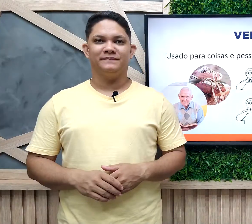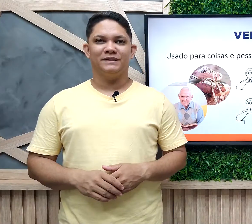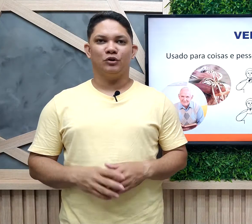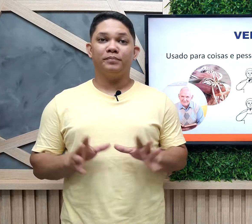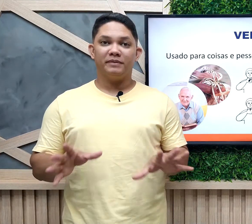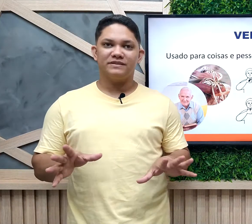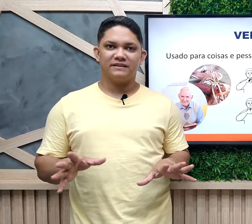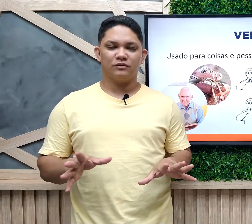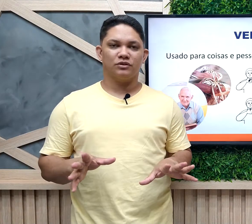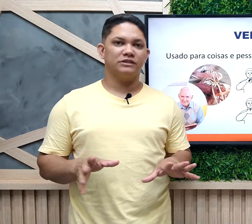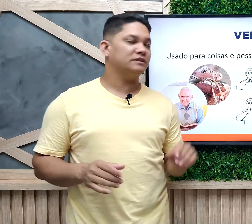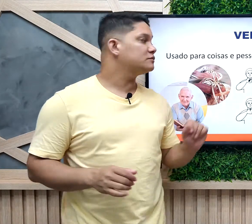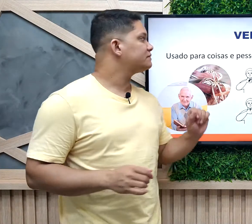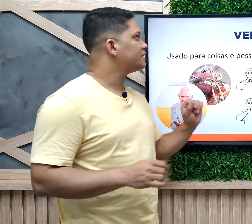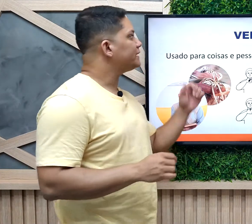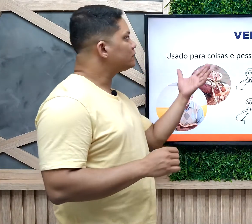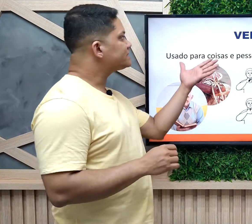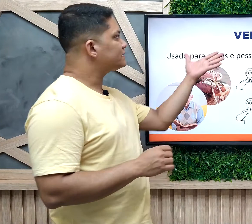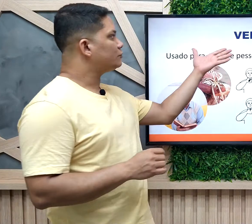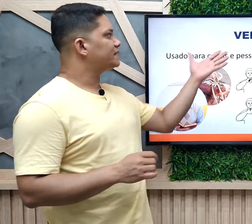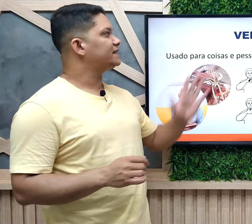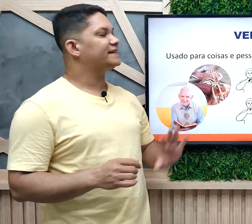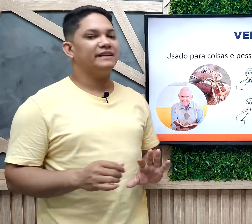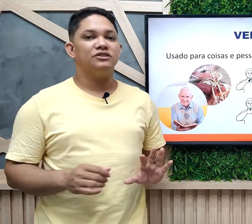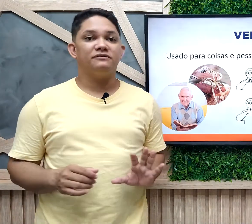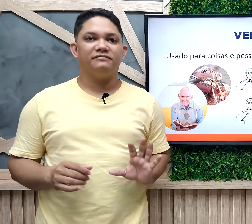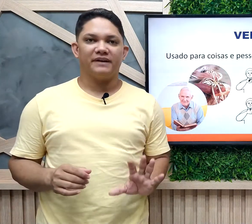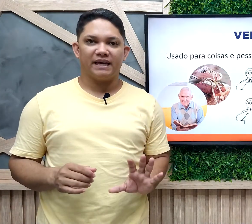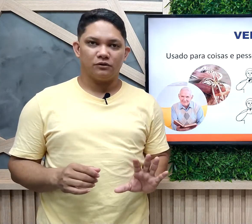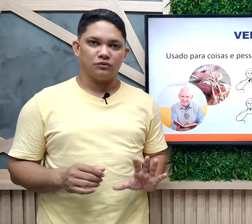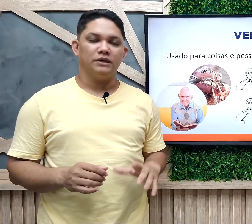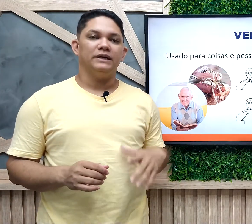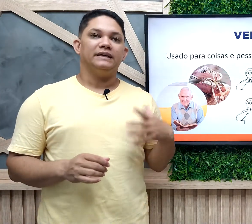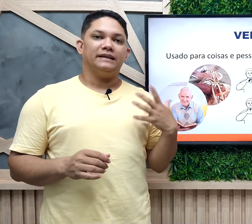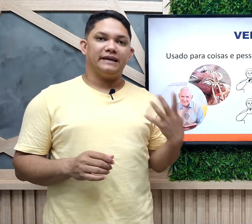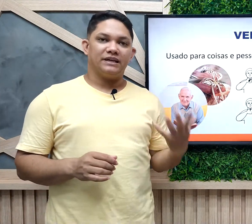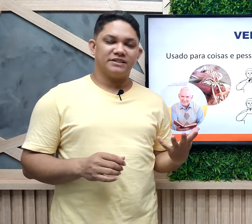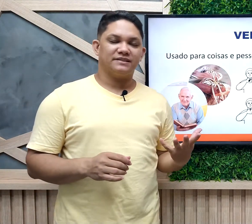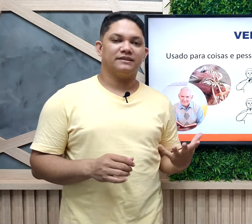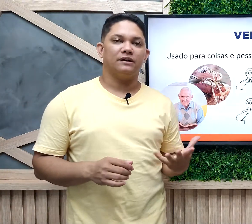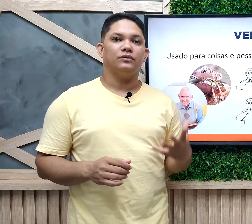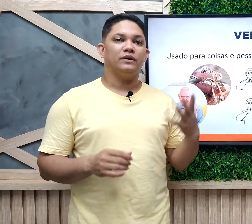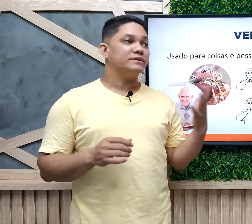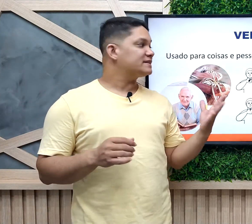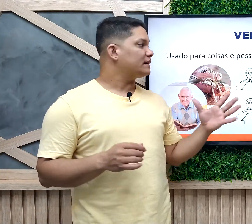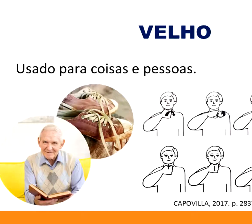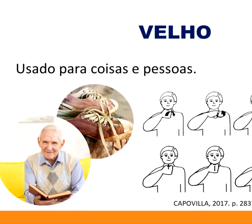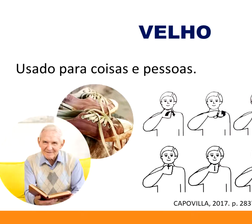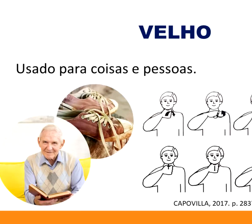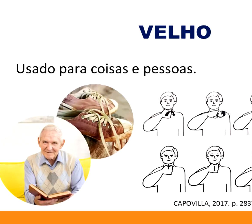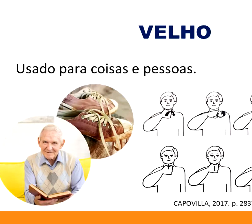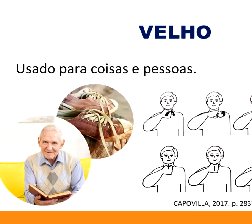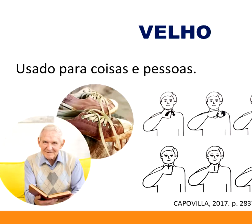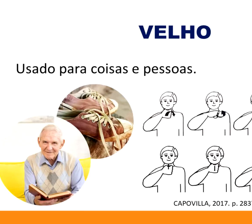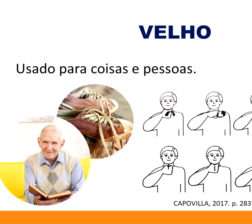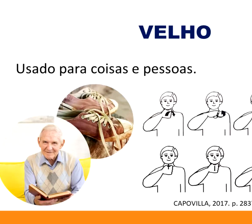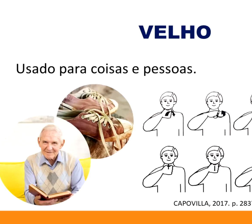O primeiro sinal que nós iremos ver é o sinal para a ideia de velho. Este sinal é um sinal que nós utilizamos